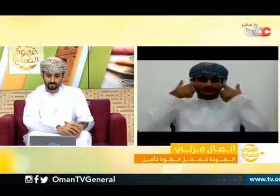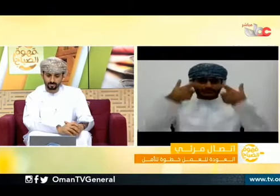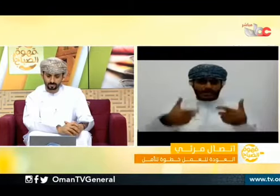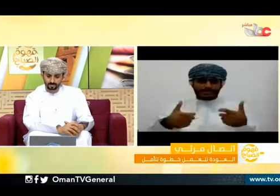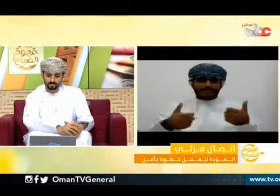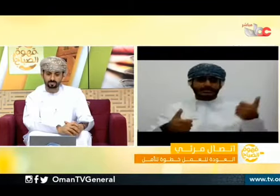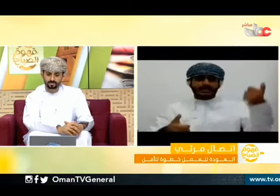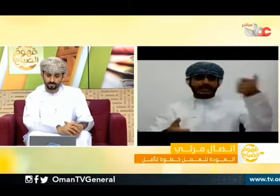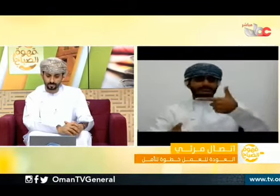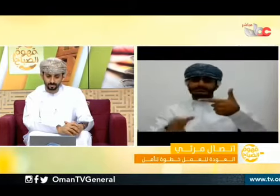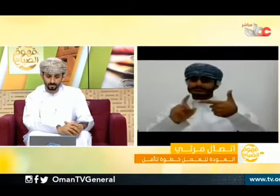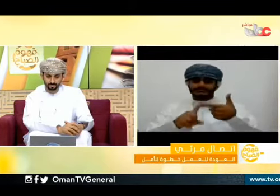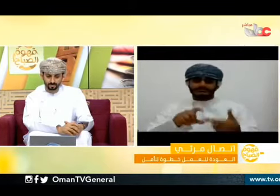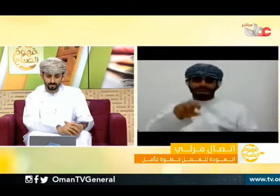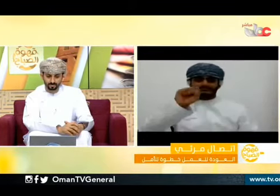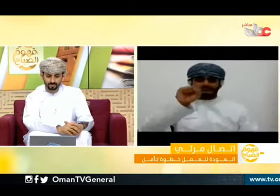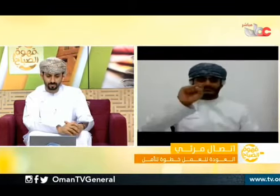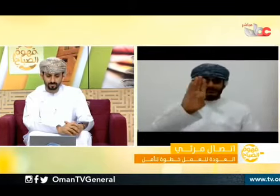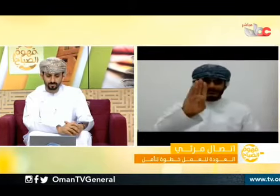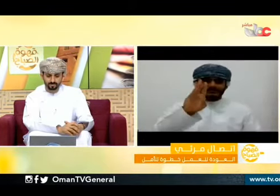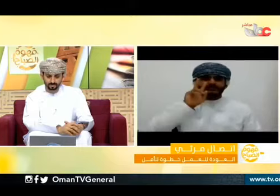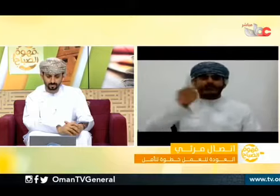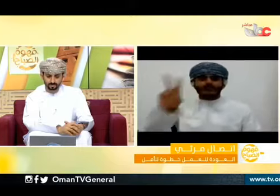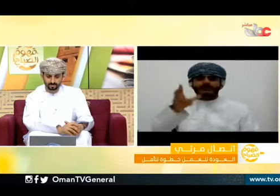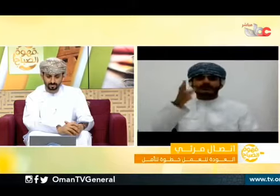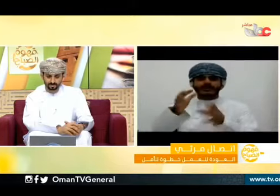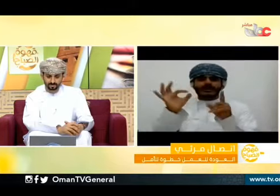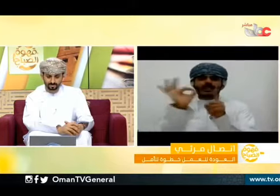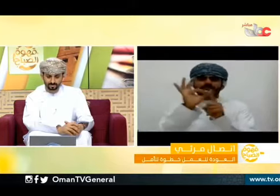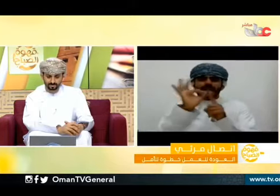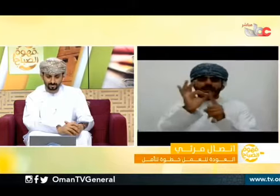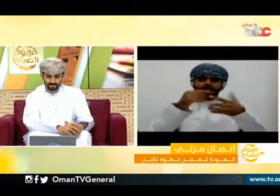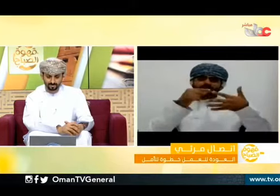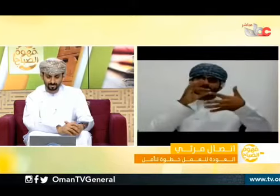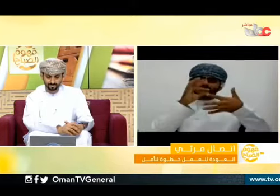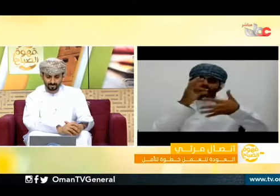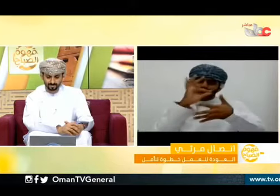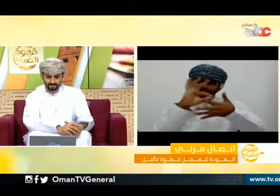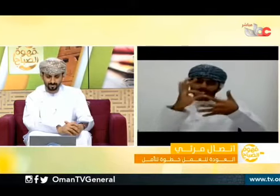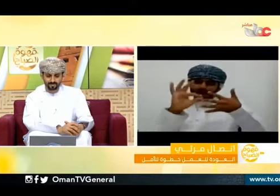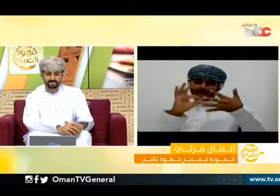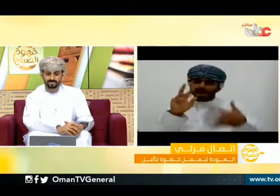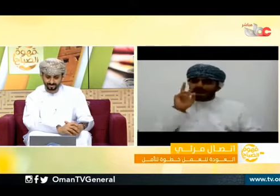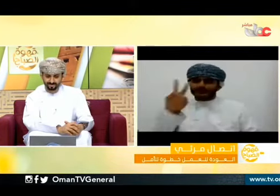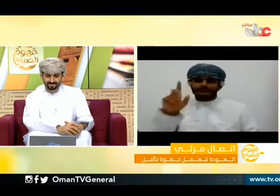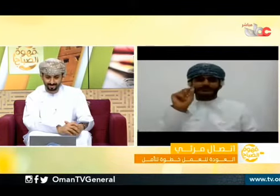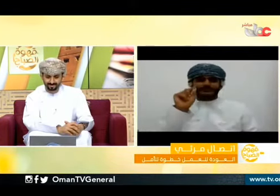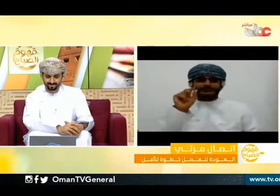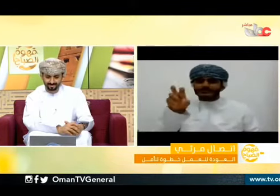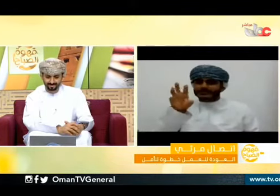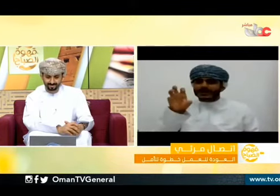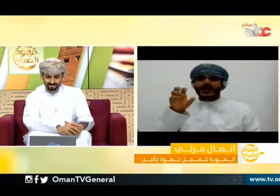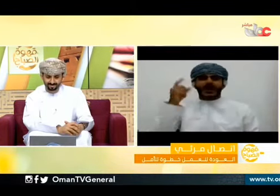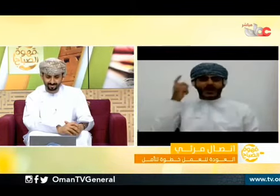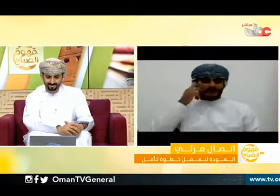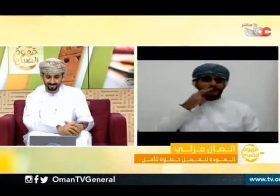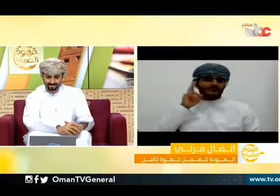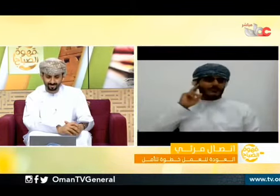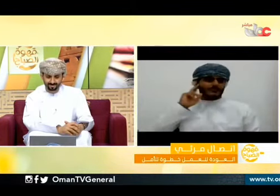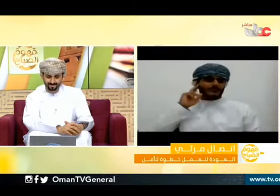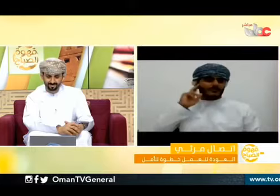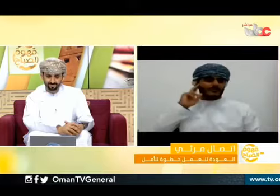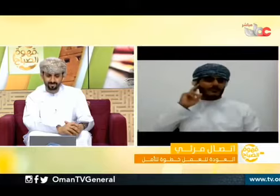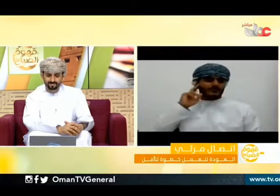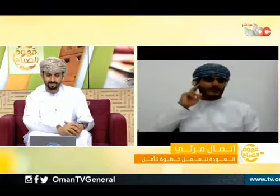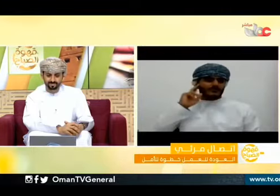قناة سلطنة عمان، أيضا بالتعليمات والوقائية، وأيضا من خلال التطبيق ساين بوك، أيضا الشروط والإجراءات الصحية